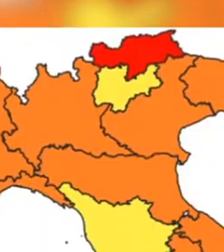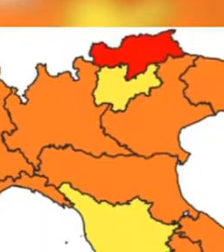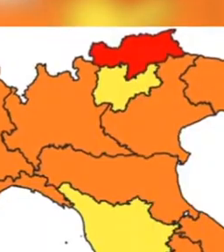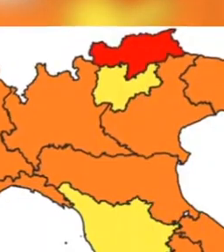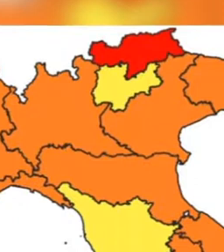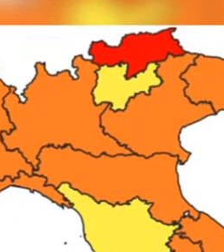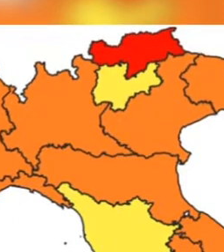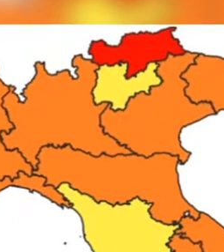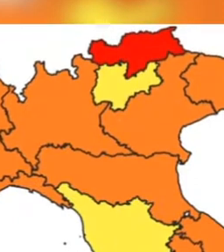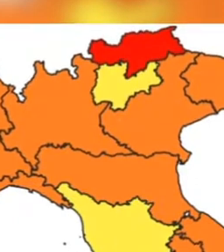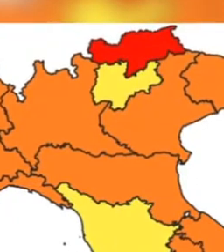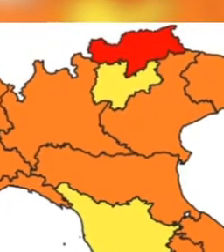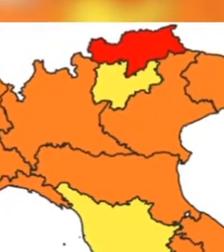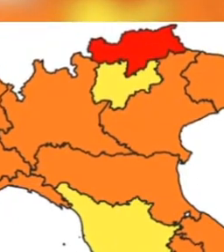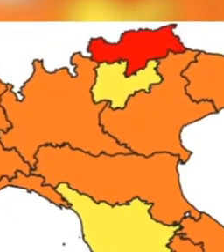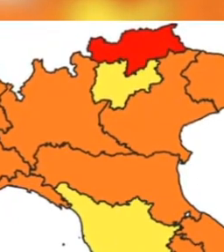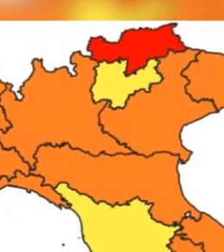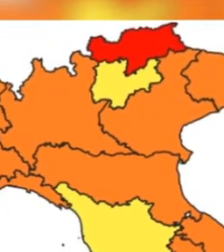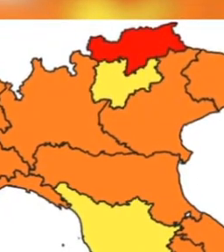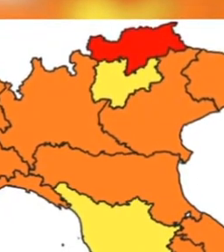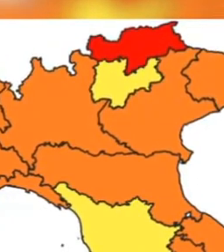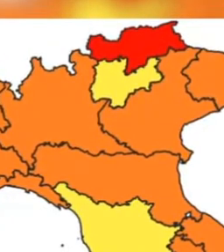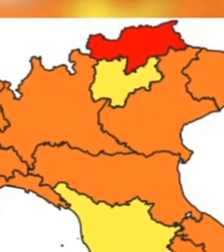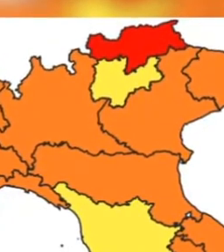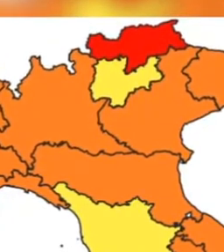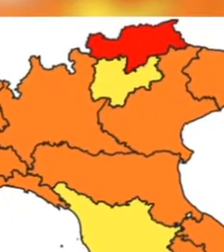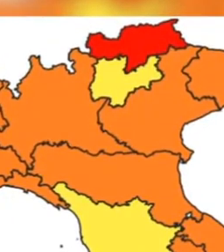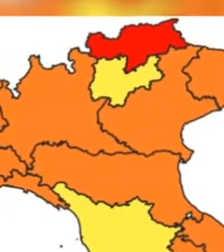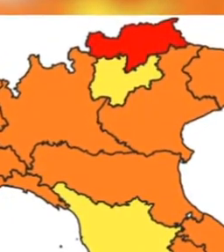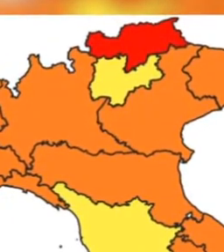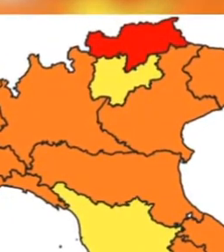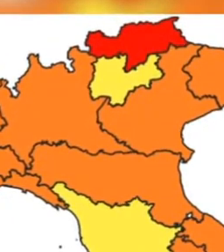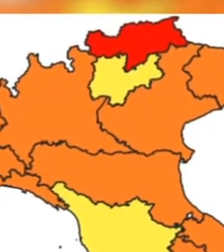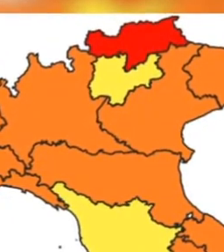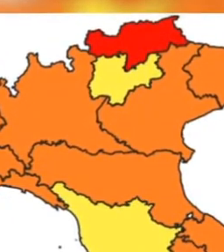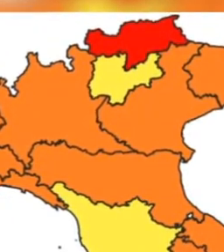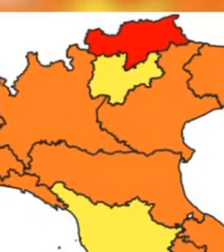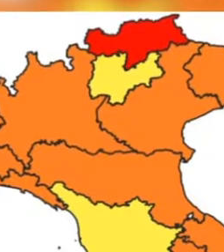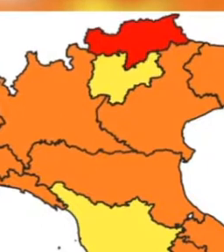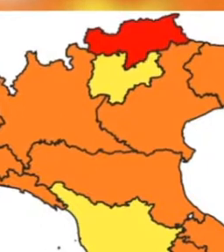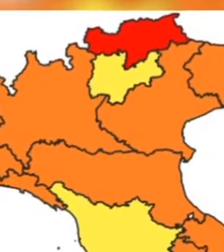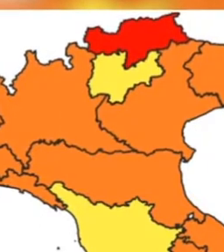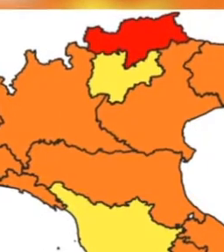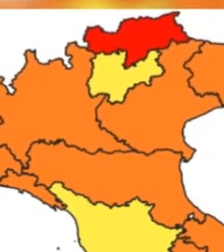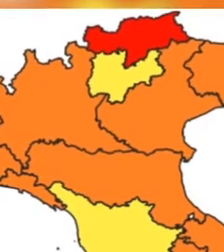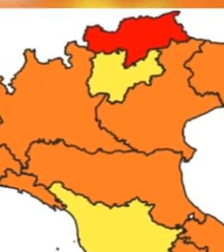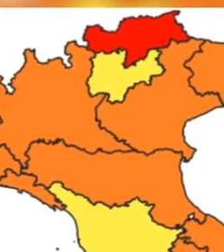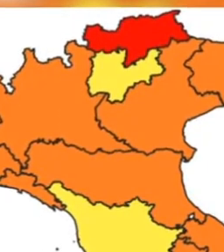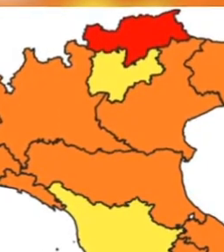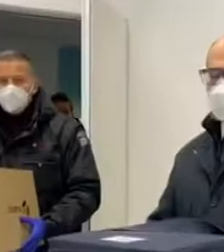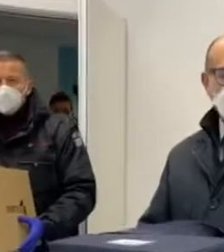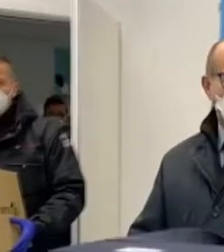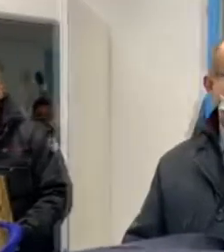zona giallo e a proposito di valutazioni governatori della lega hanno rinnovato la richiesta di una revisione immediata delle procedure per determinare il colore delle